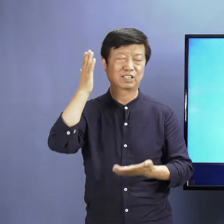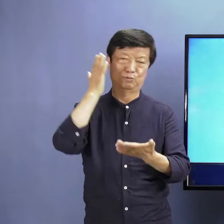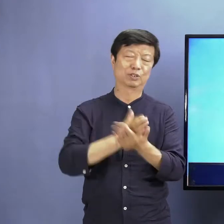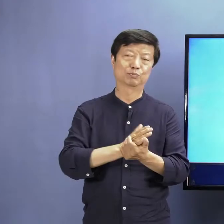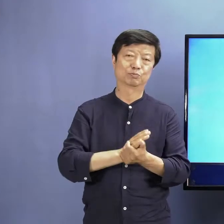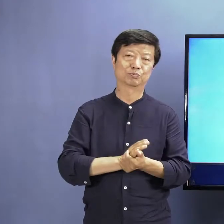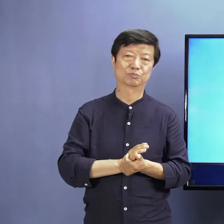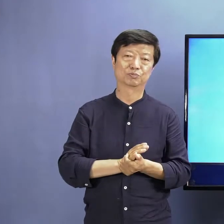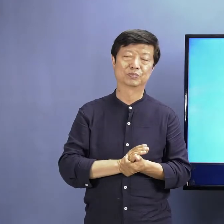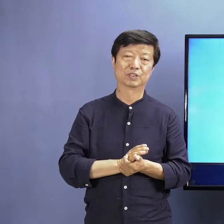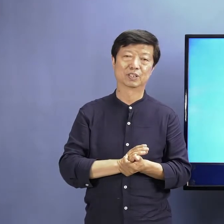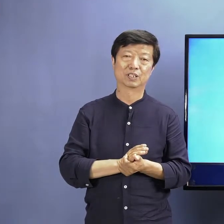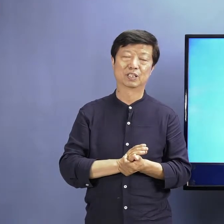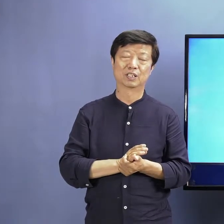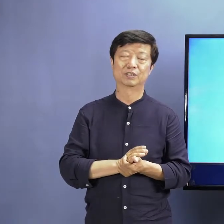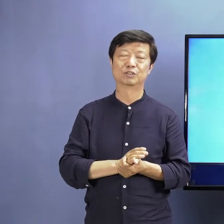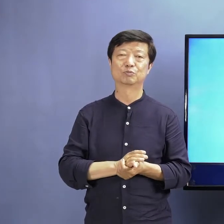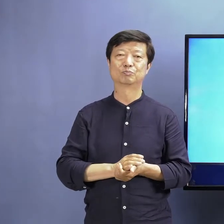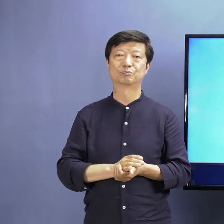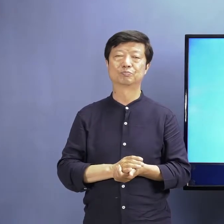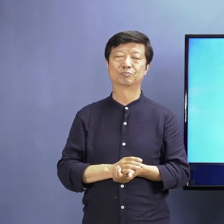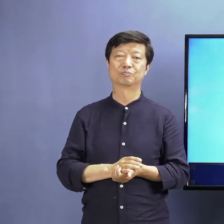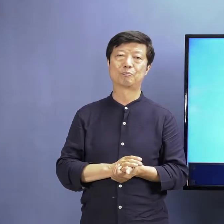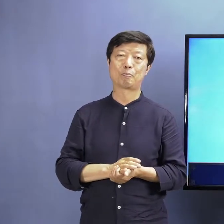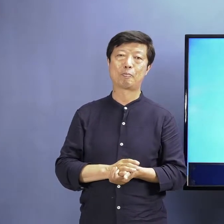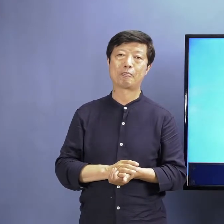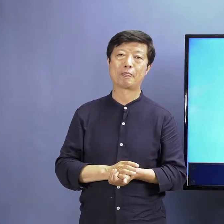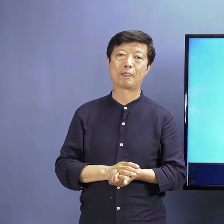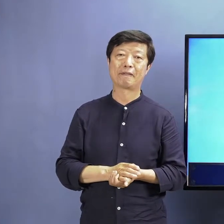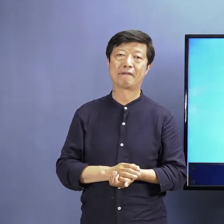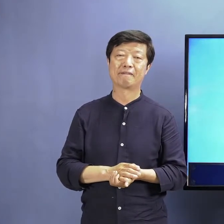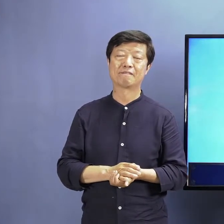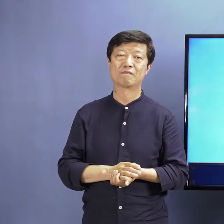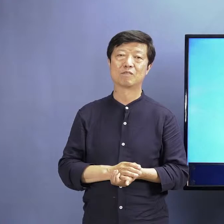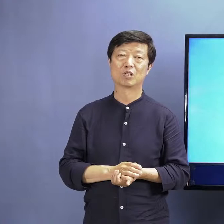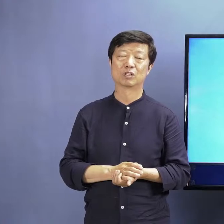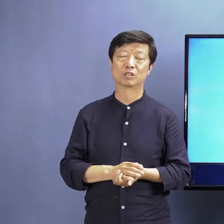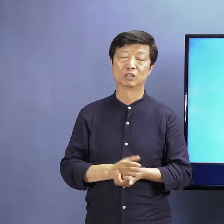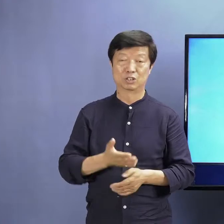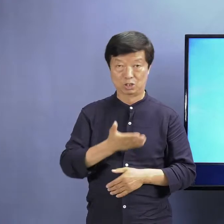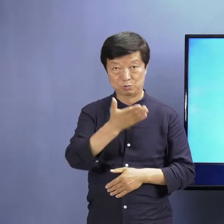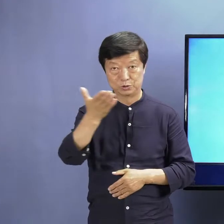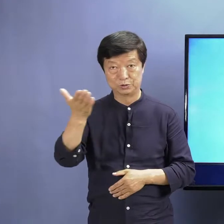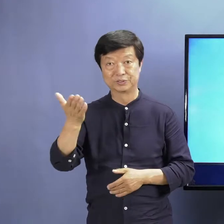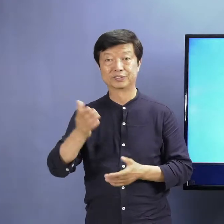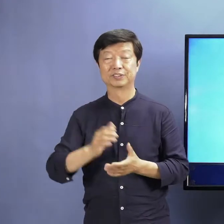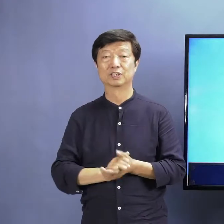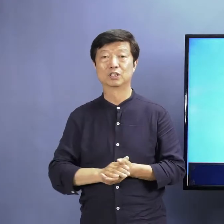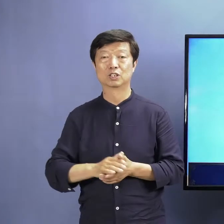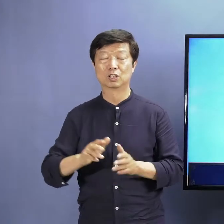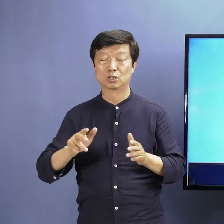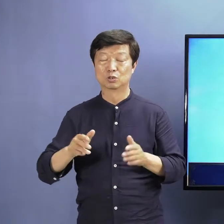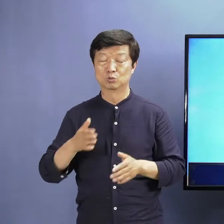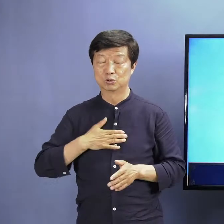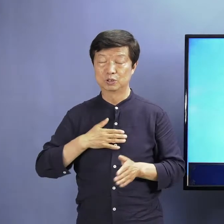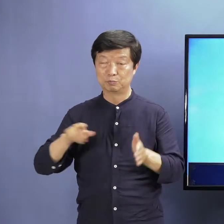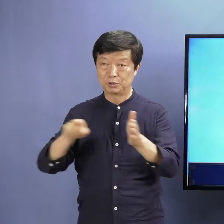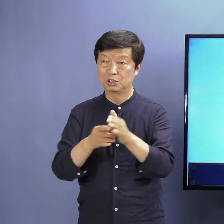다 해당되나. 이건 정말 열정이 없는 거예요. 여러분, 우리 신앙의